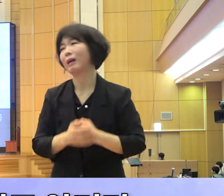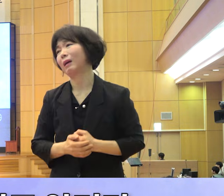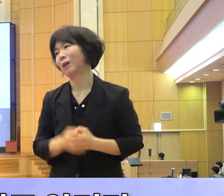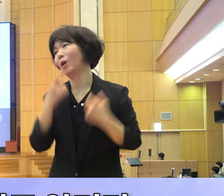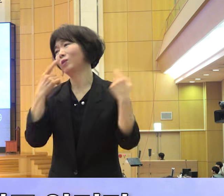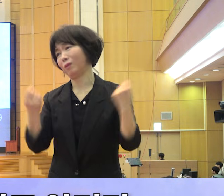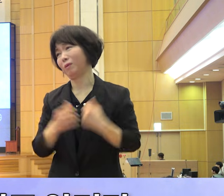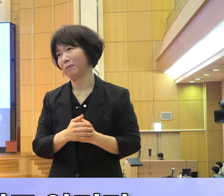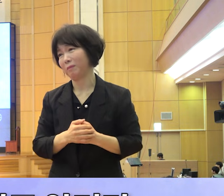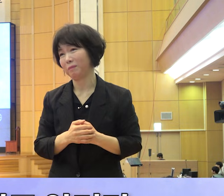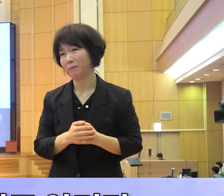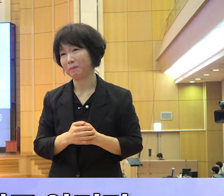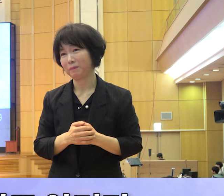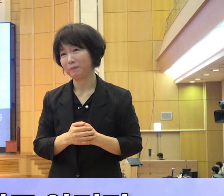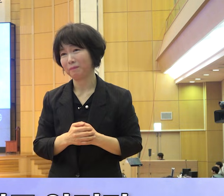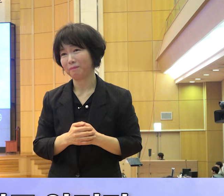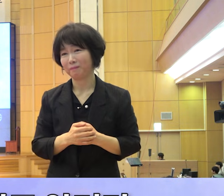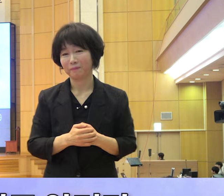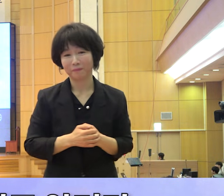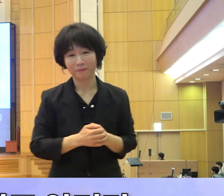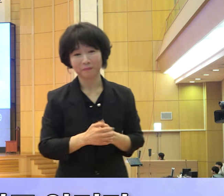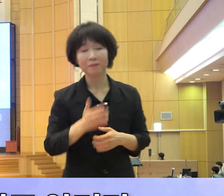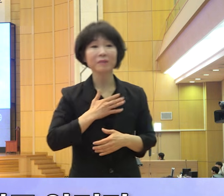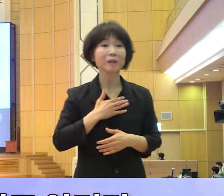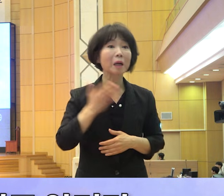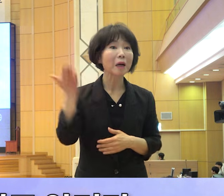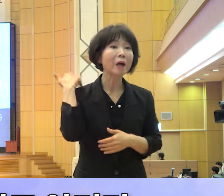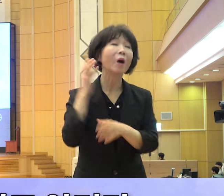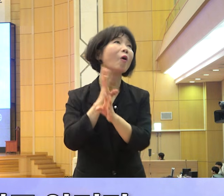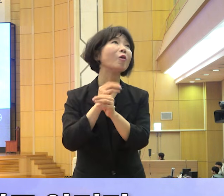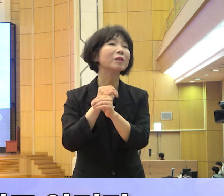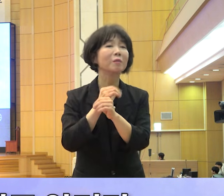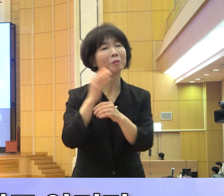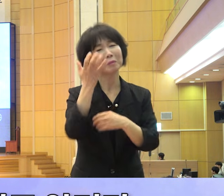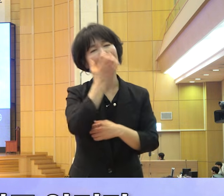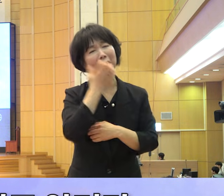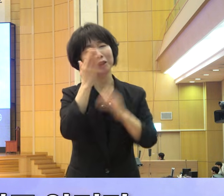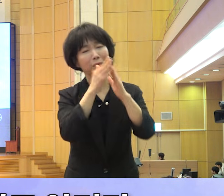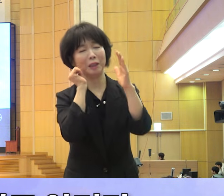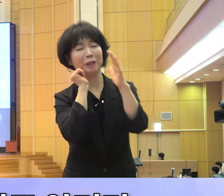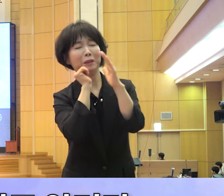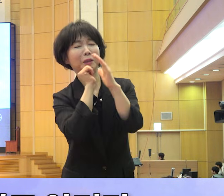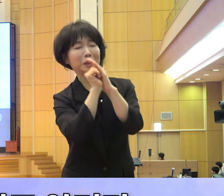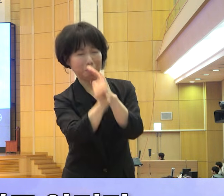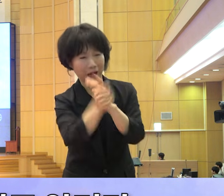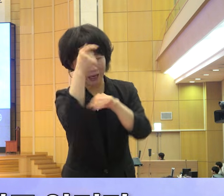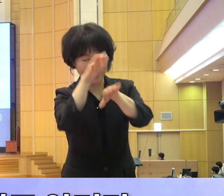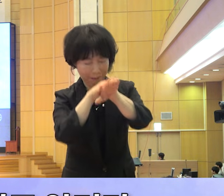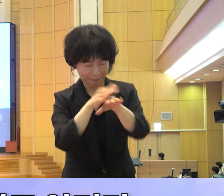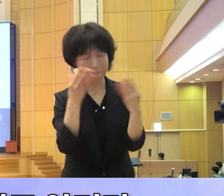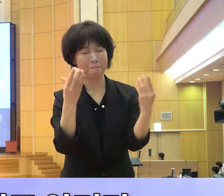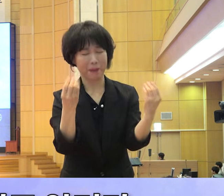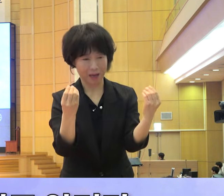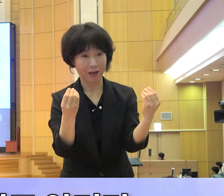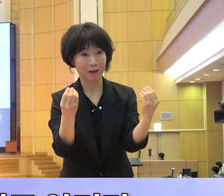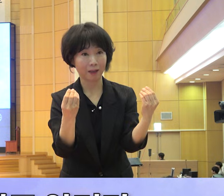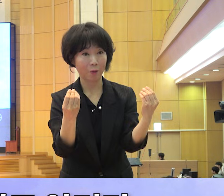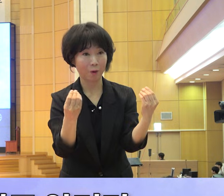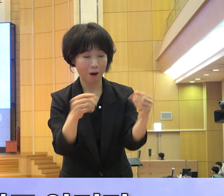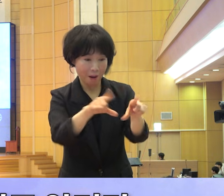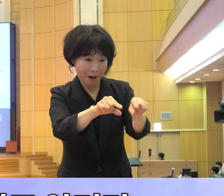번은 신방을 가서 식사를 했어요. 식사 대접을 해서. 식사 대접을 하는데 그